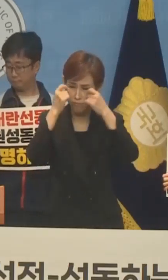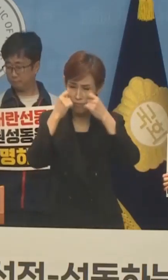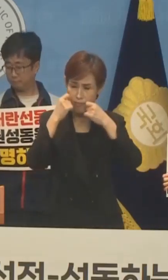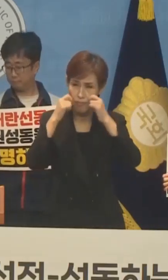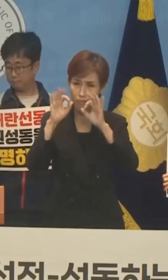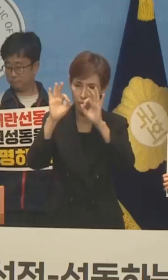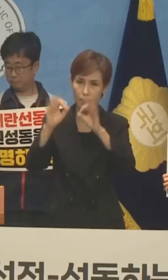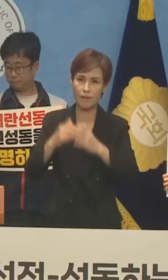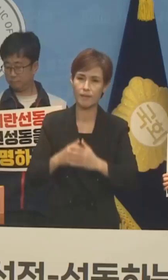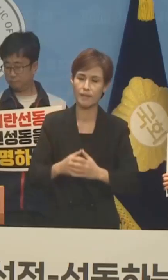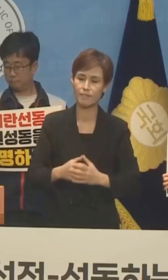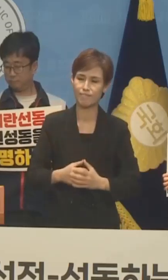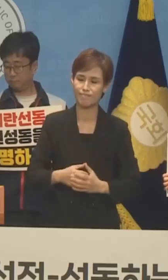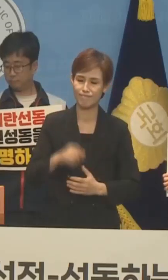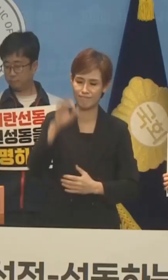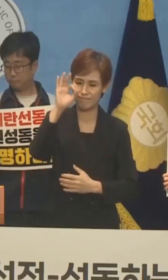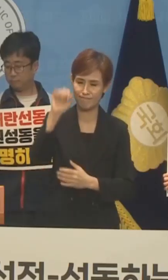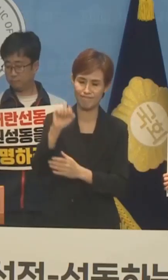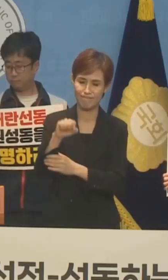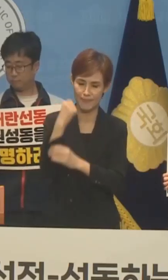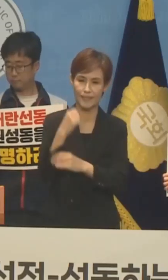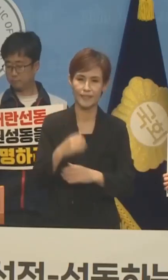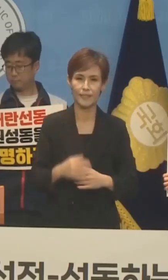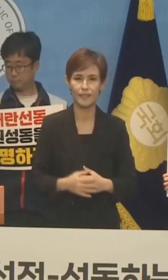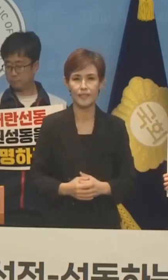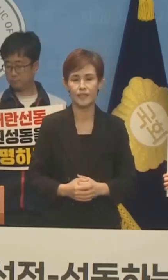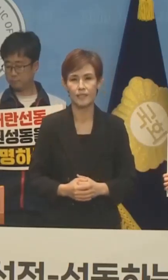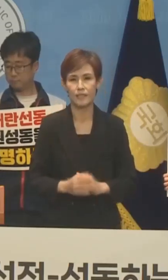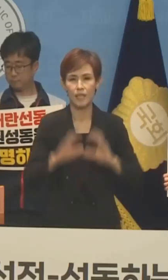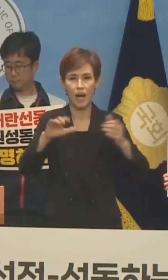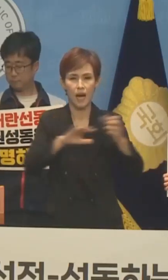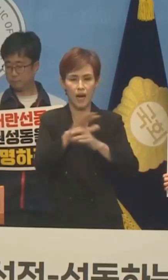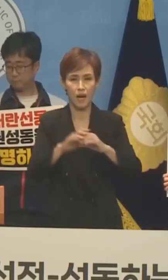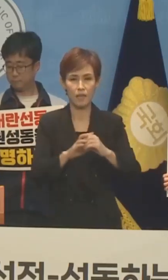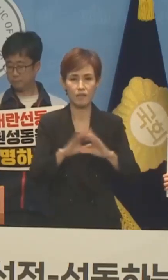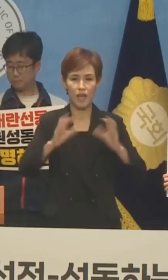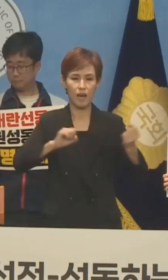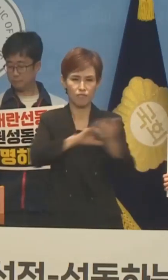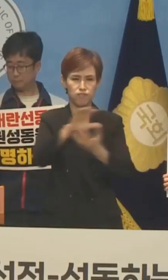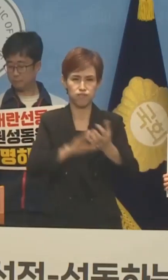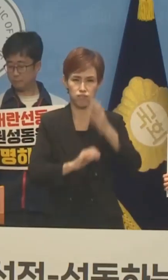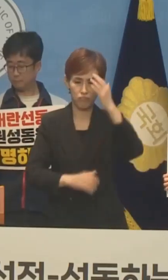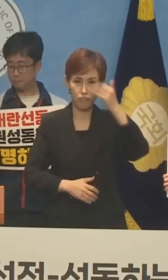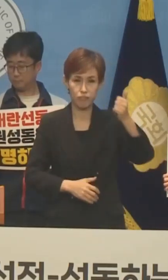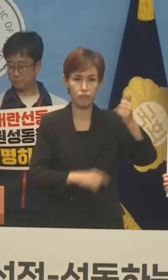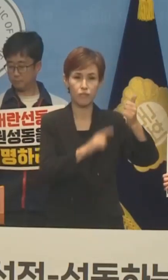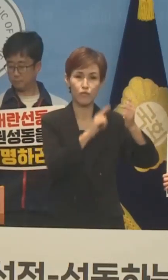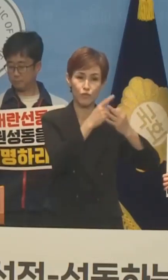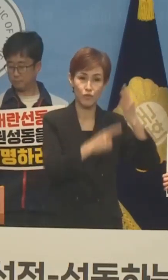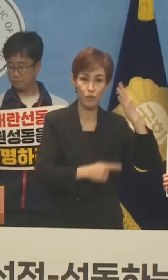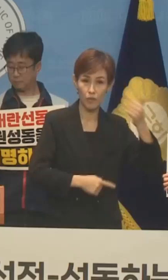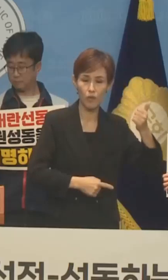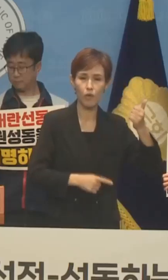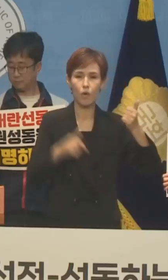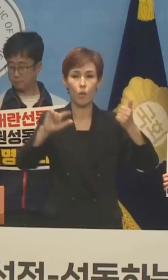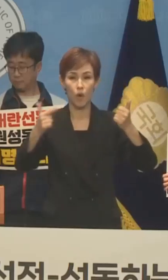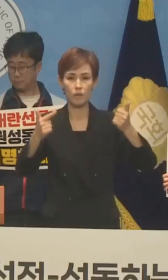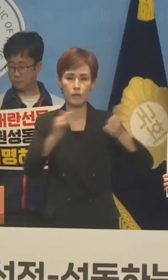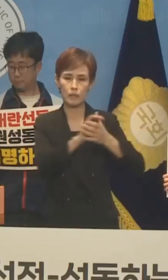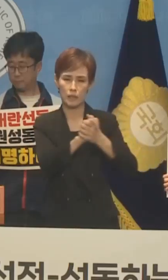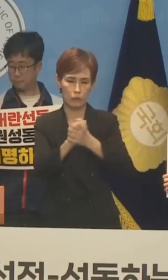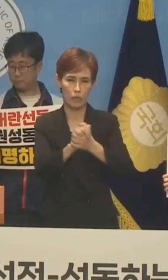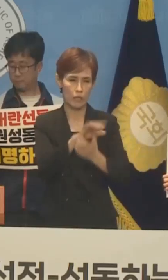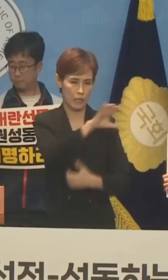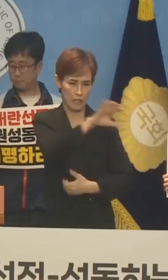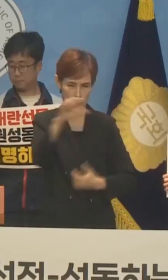울먹이는 그를 차마 눈뜨고 보기 힘들었습니다. 내란 우두머리 윤석열과 권성동은 오랜 친구답게 너무도 닮아